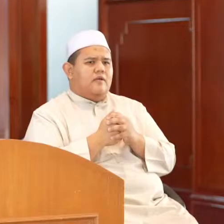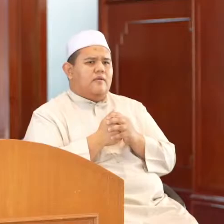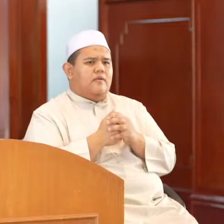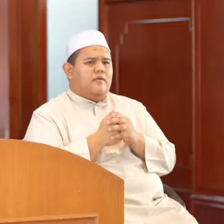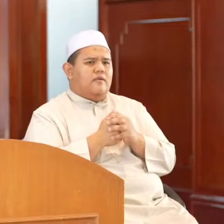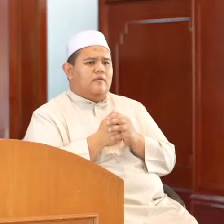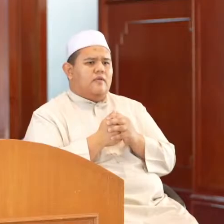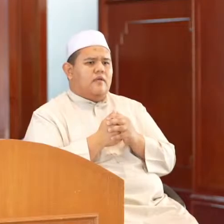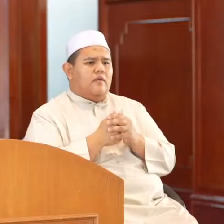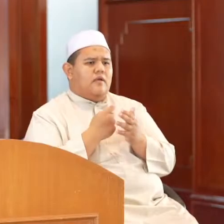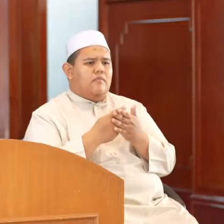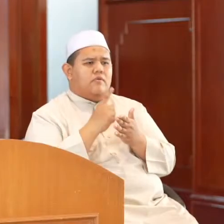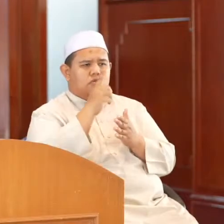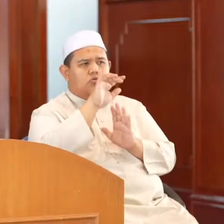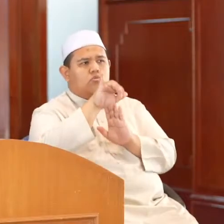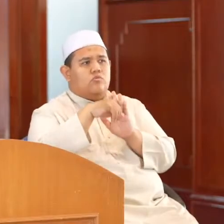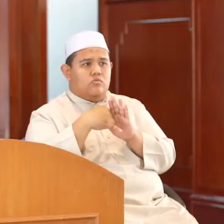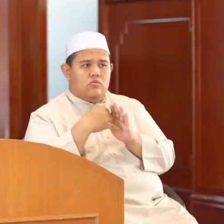Hampir sejuta.